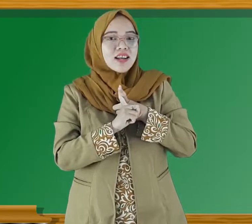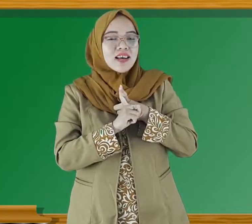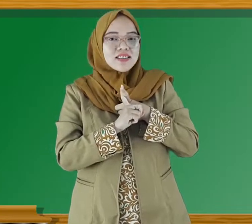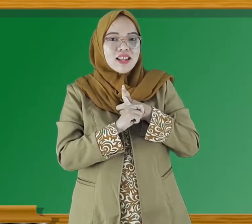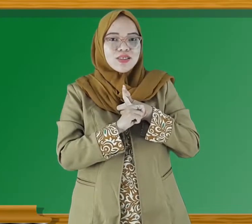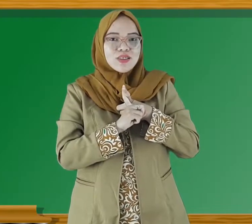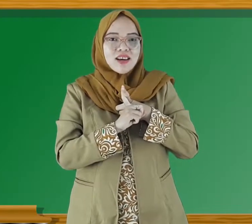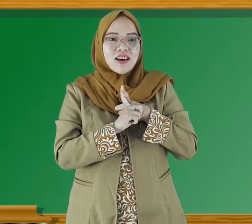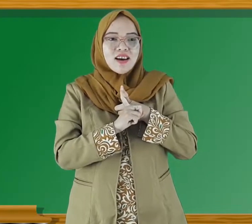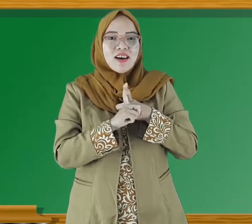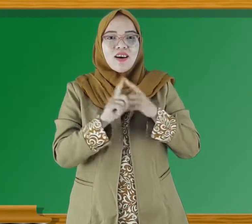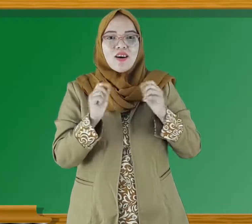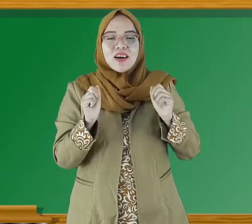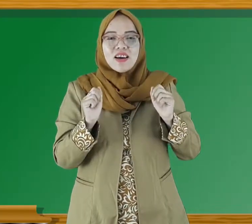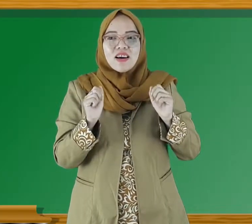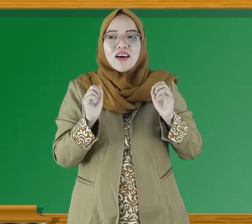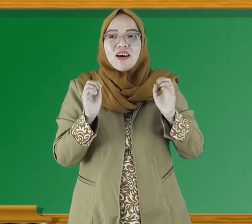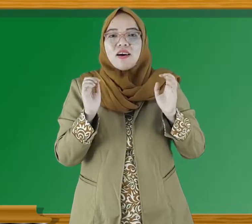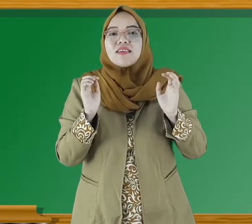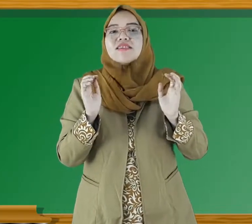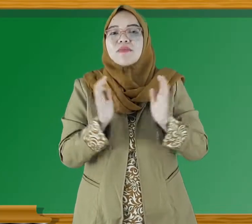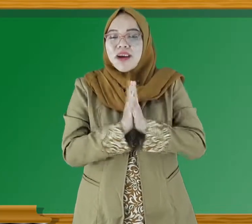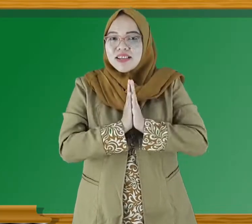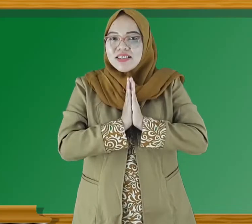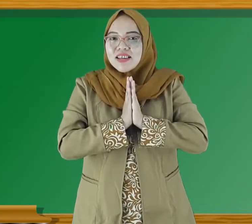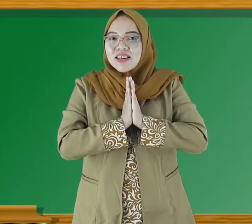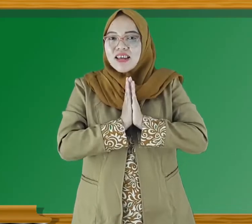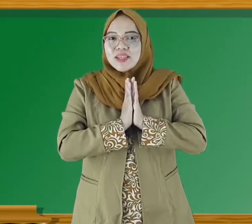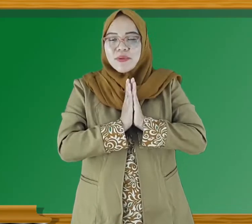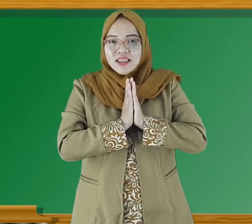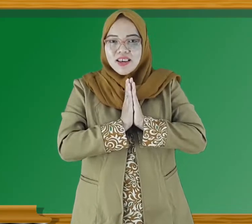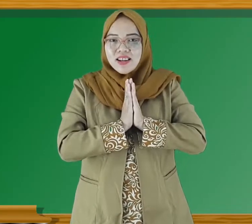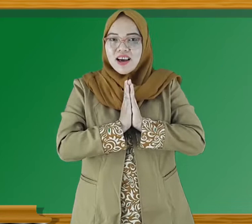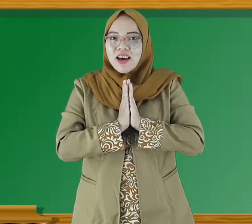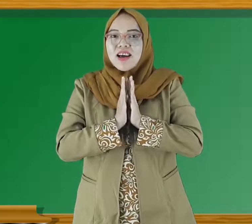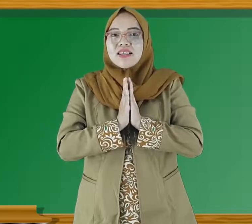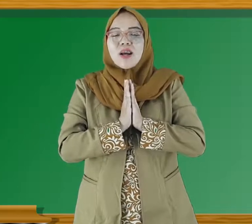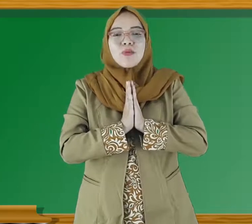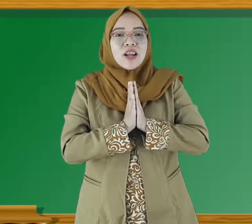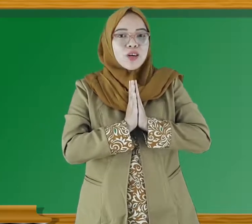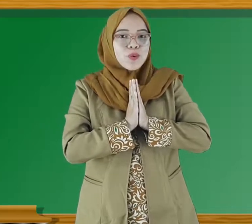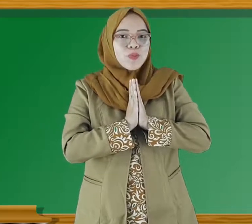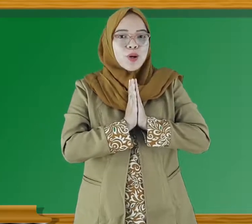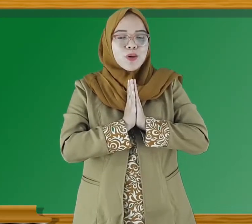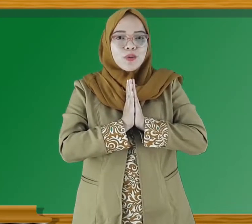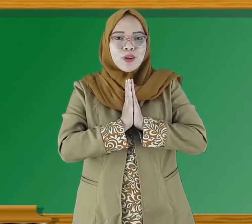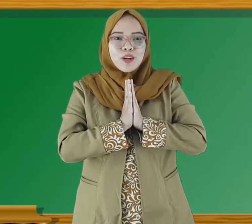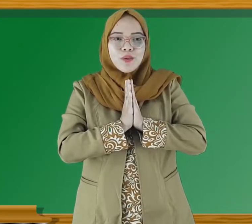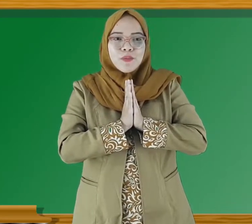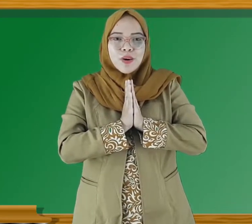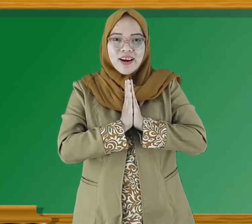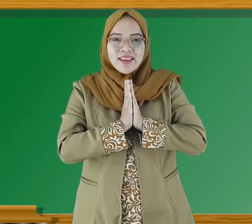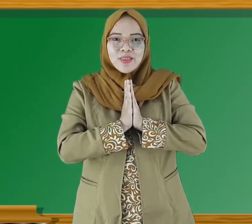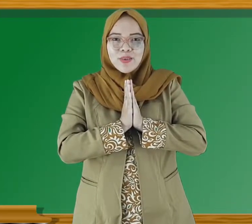yang selanjutnya. Oke, terima kasih atas perhatiannya. Assalamualaikum warahmatullahi wabarakatuh.